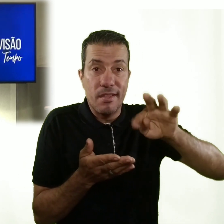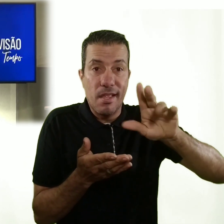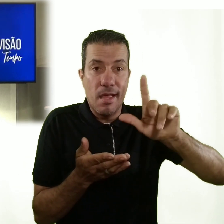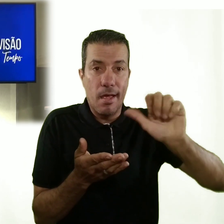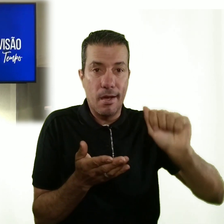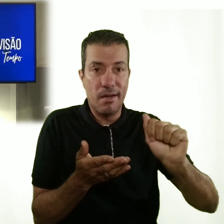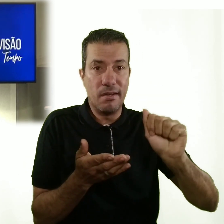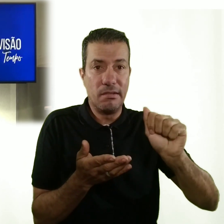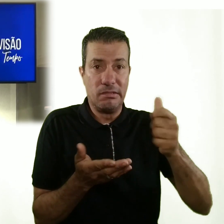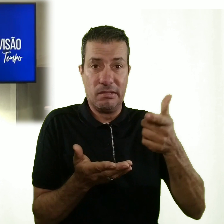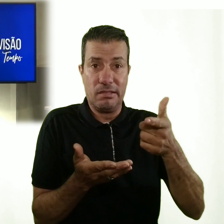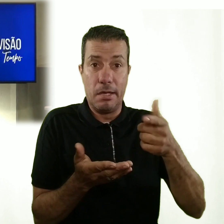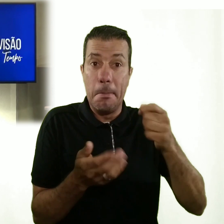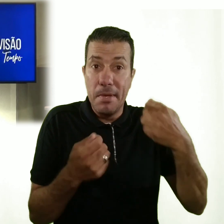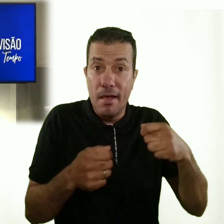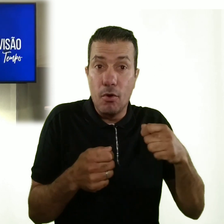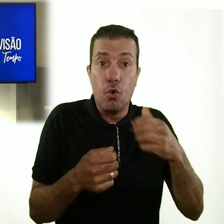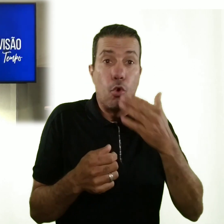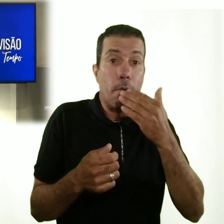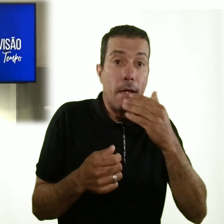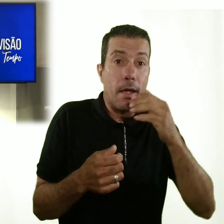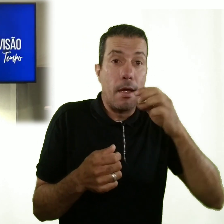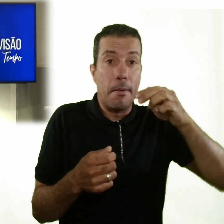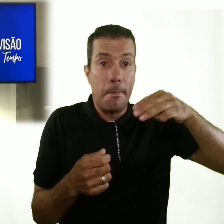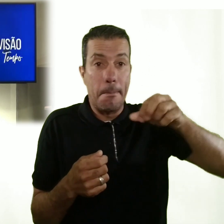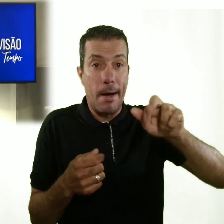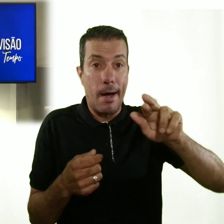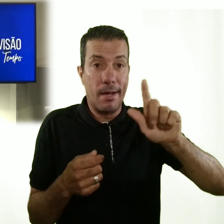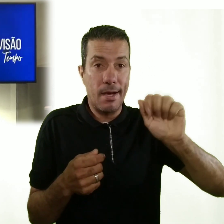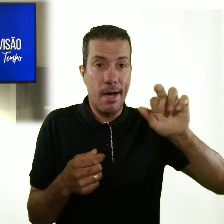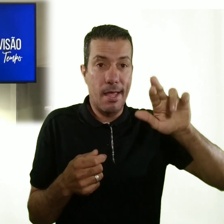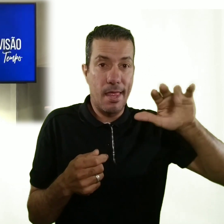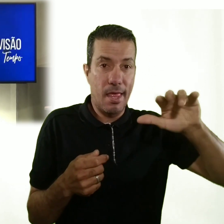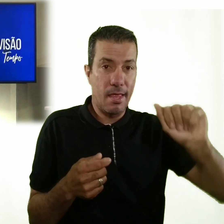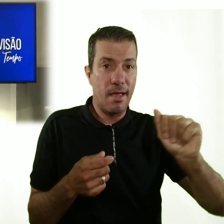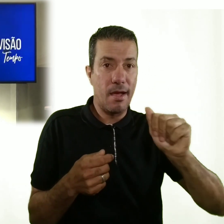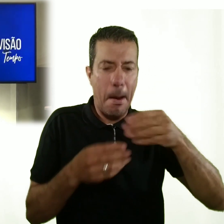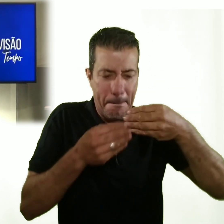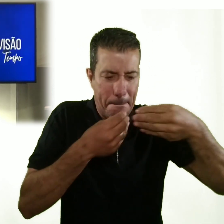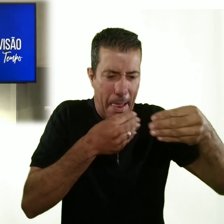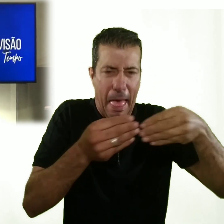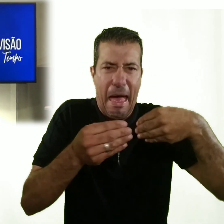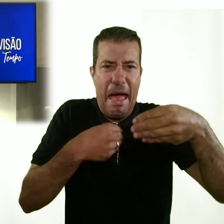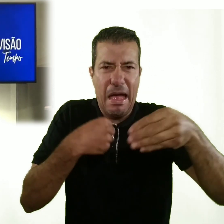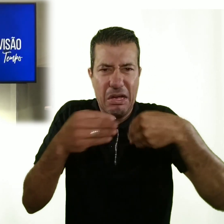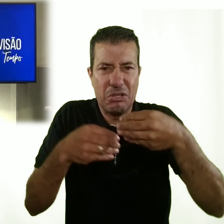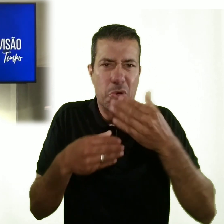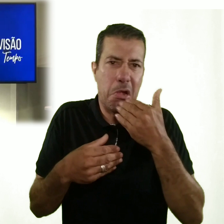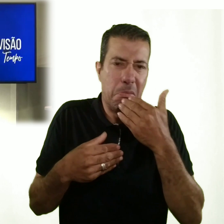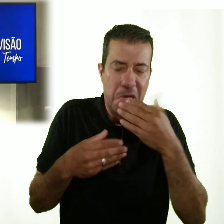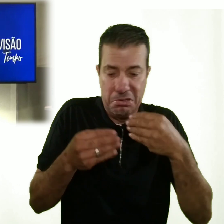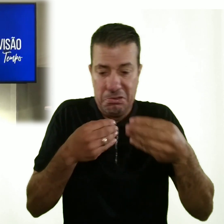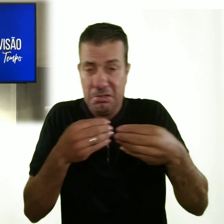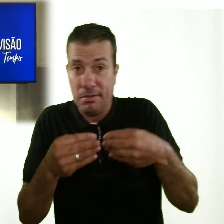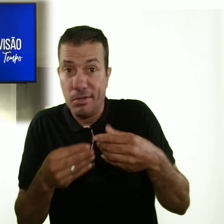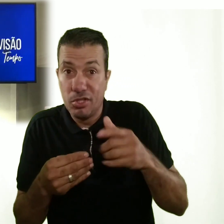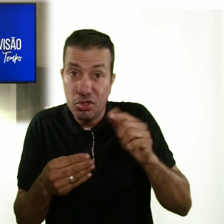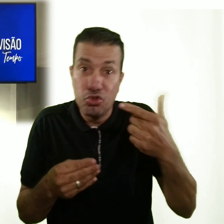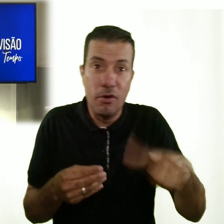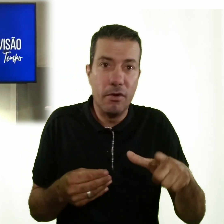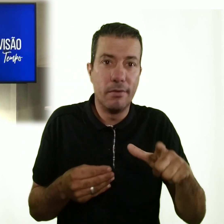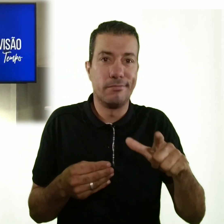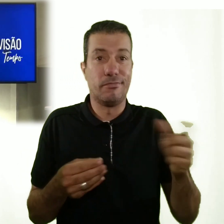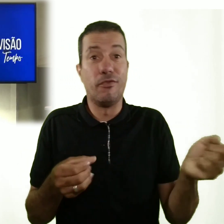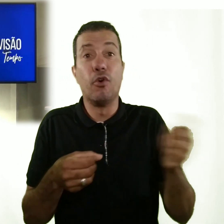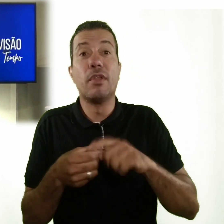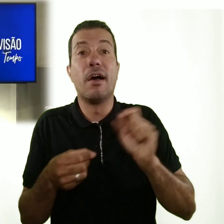comer margarina. Agora falam que margarina é um plástico metido a alimento, eu tenho que voltar a comer manteiga.